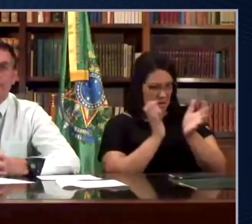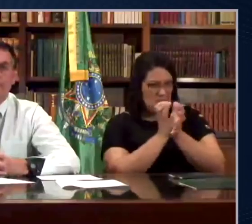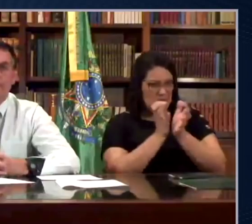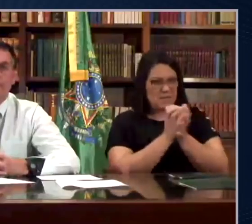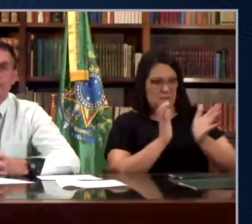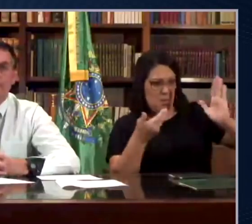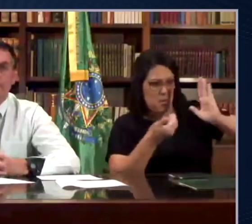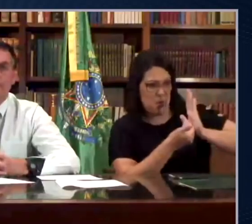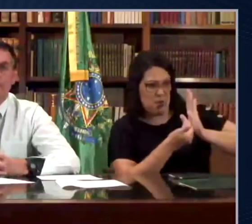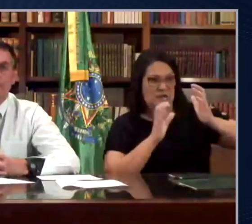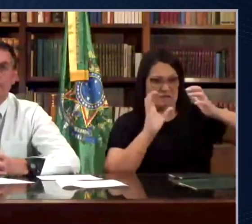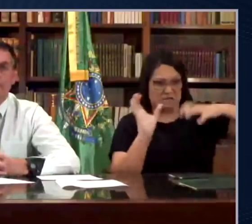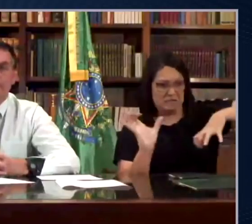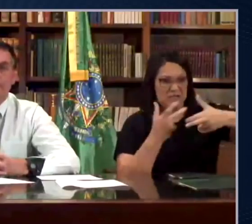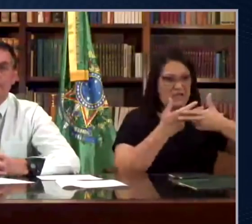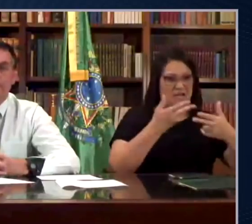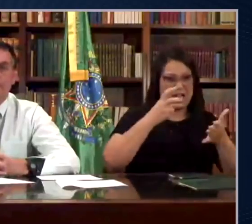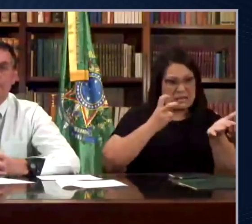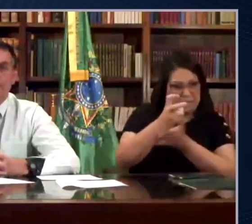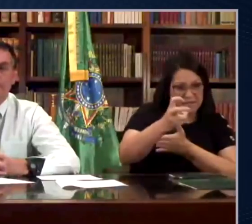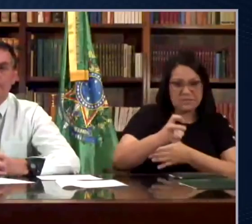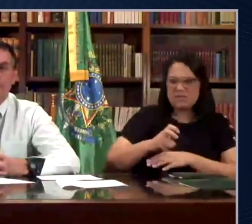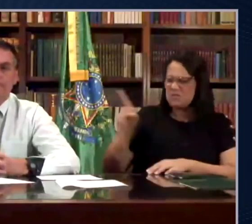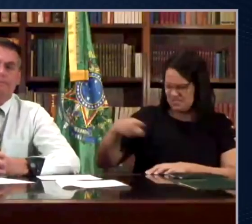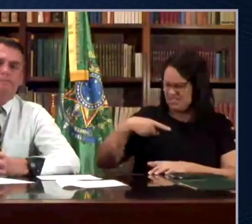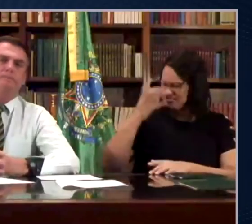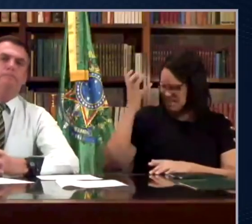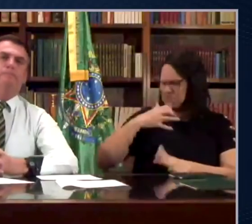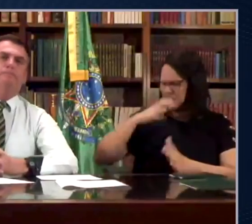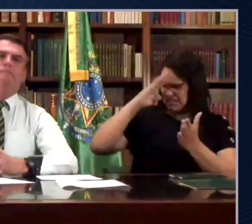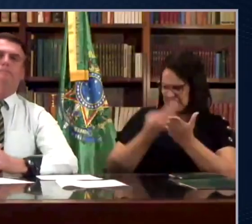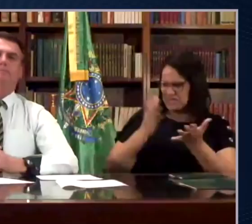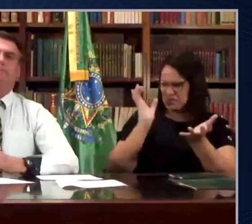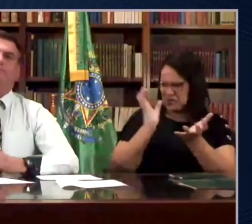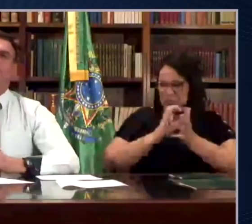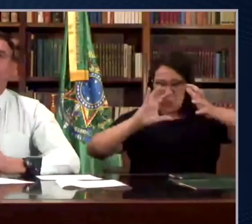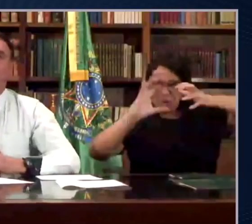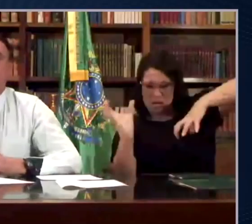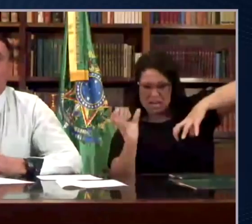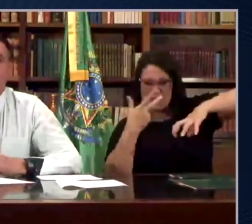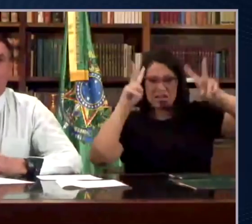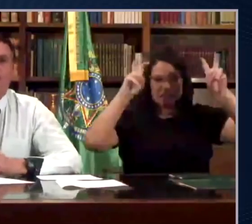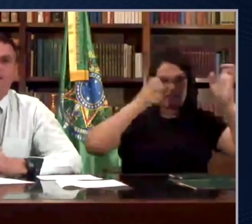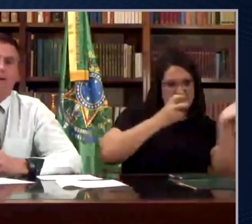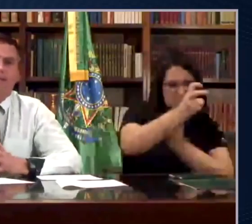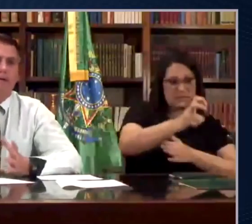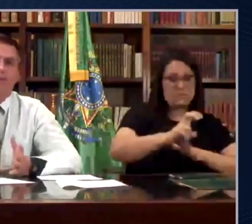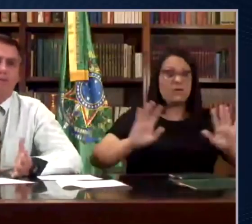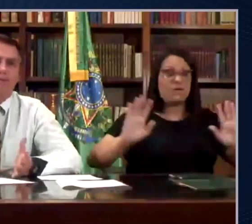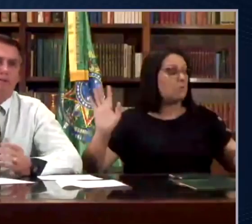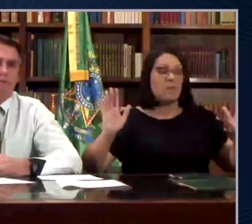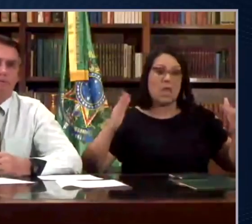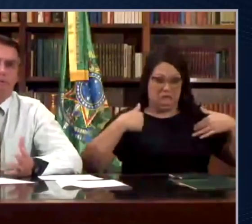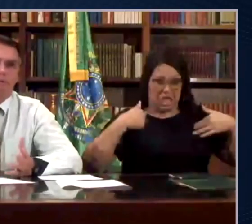para a renúncia? O senhor leva a sério os pedidos de impeachment no Congresso Nacional, presidente? Da minha parte, a